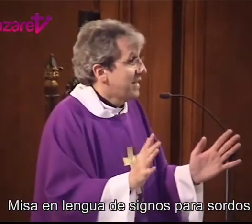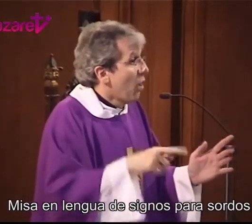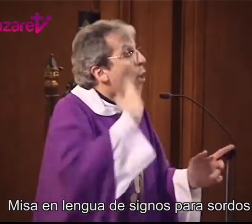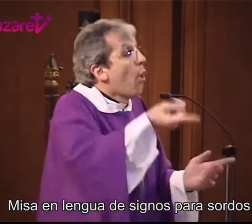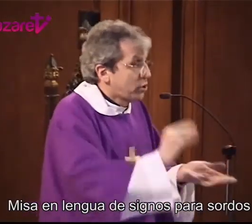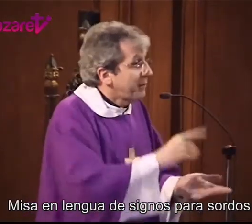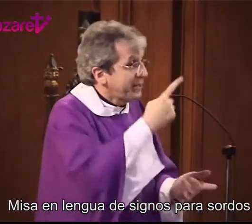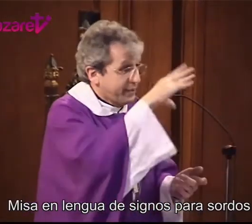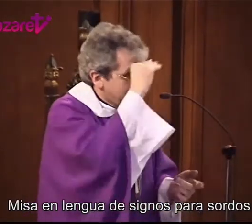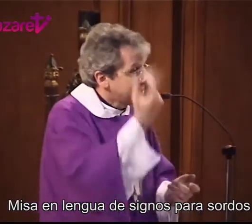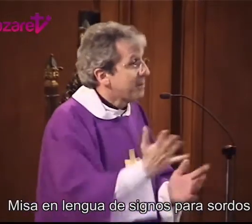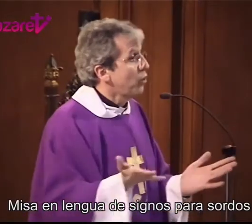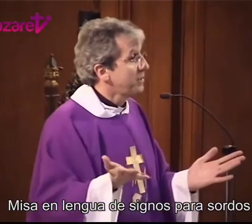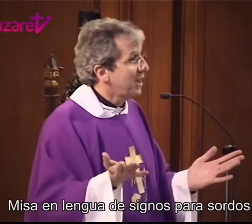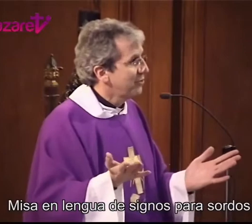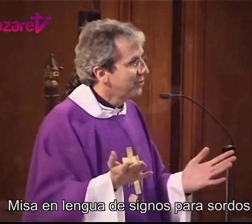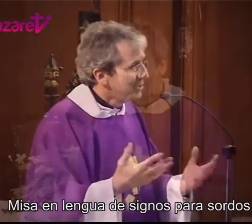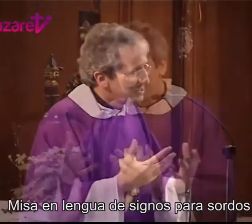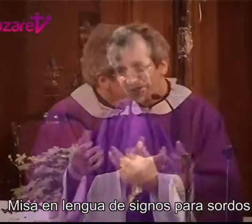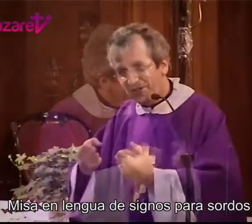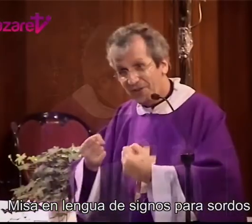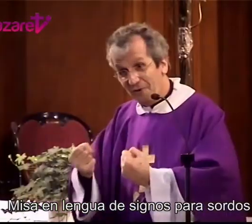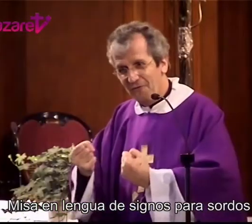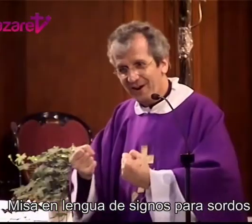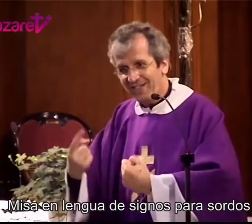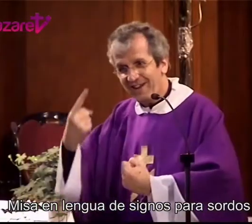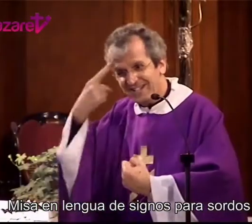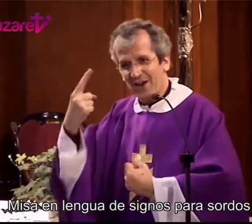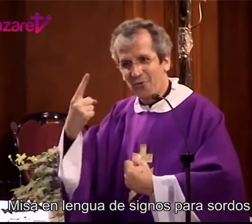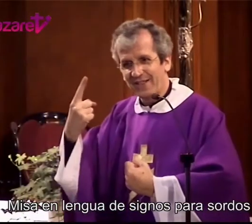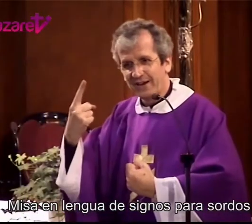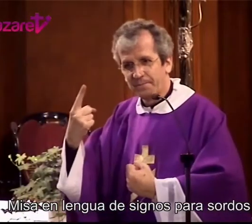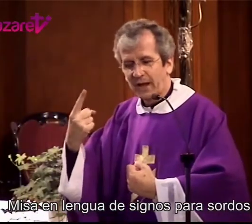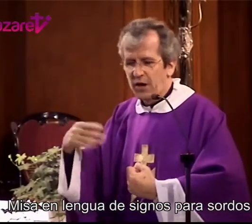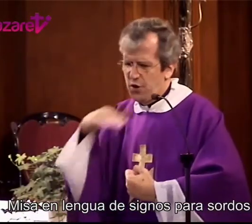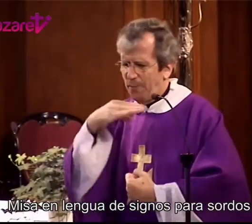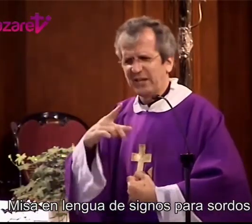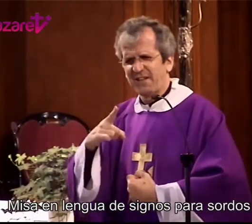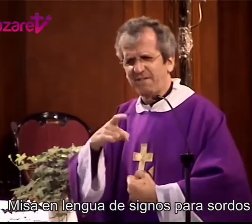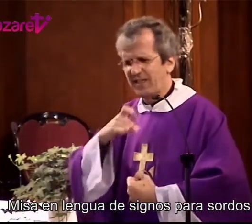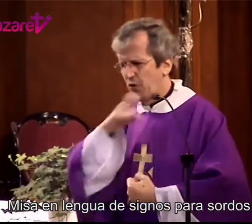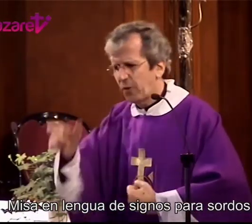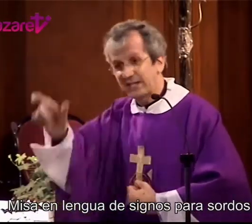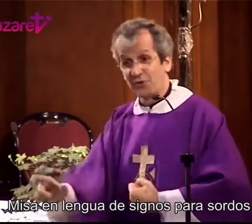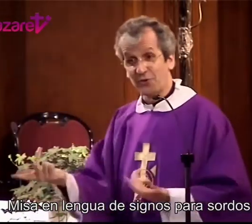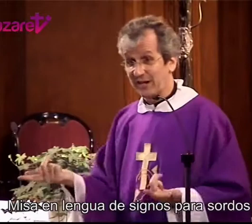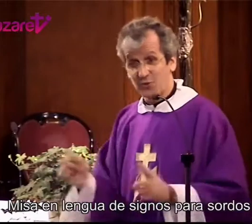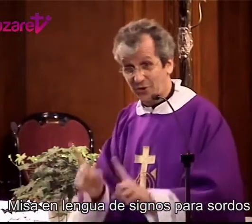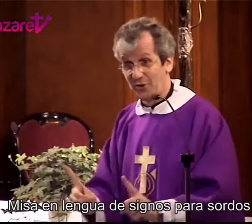Otra vez se habrá olvidado. Si lo dicen con fuerza, se acuerdan. no porque se enfade, no porque esté en contra de su hijo, no,